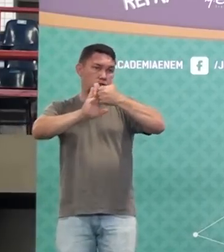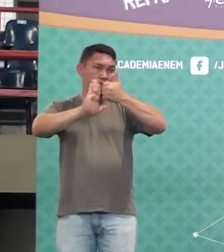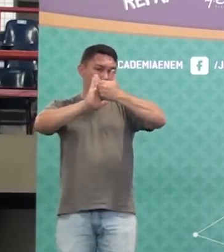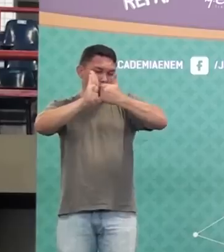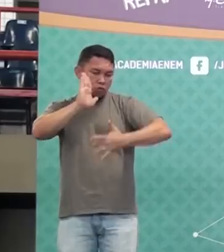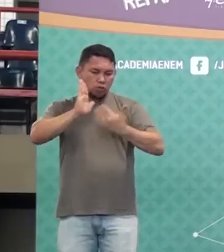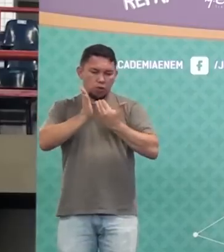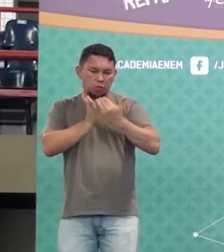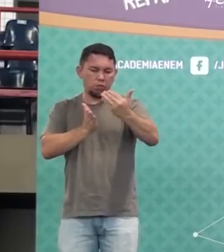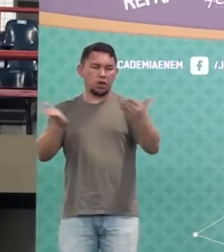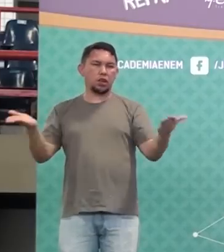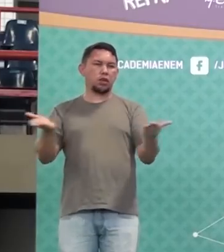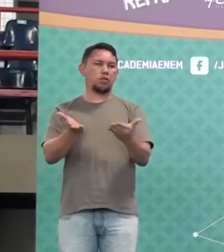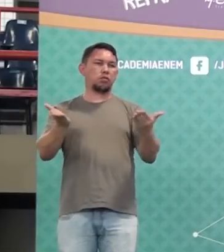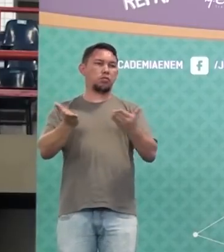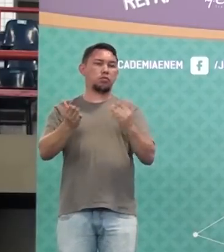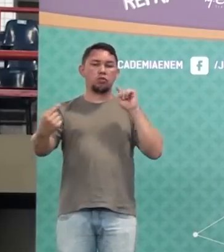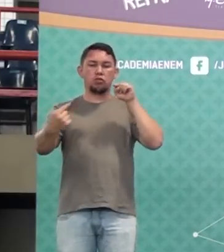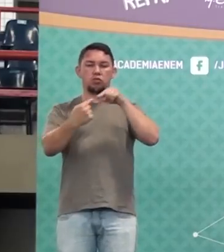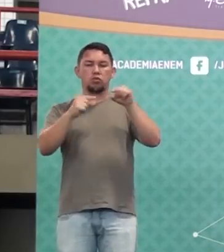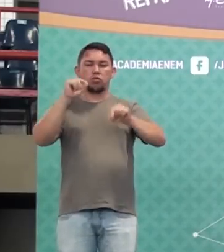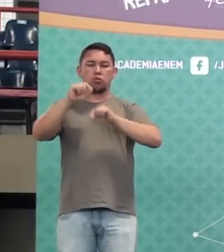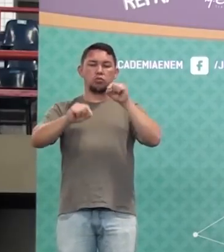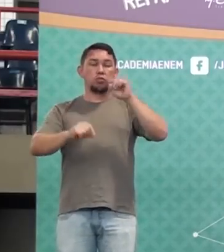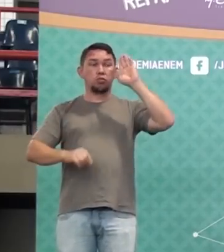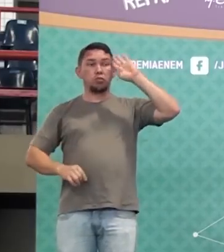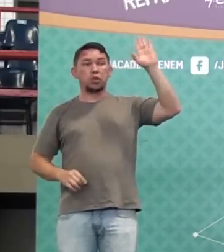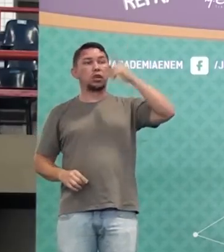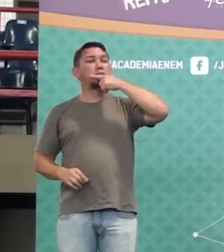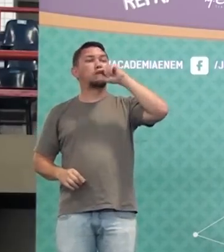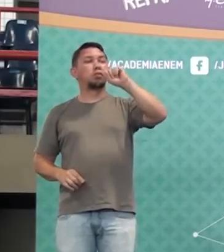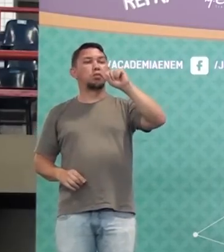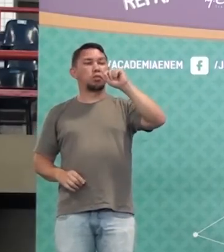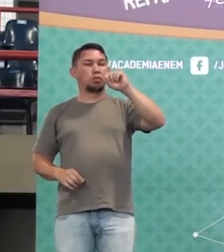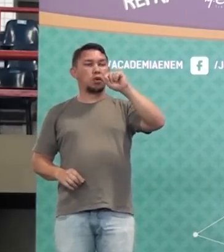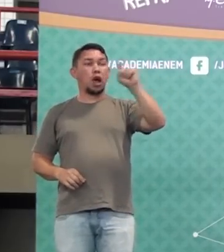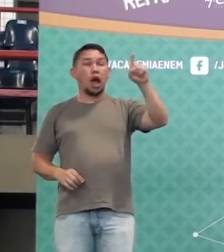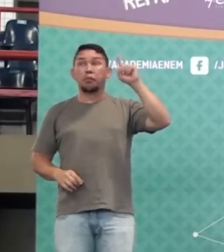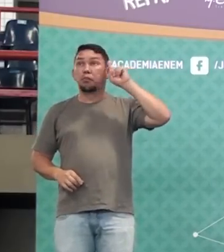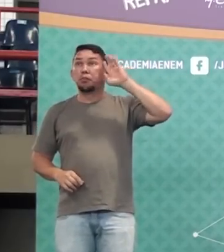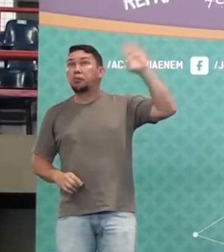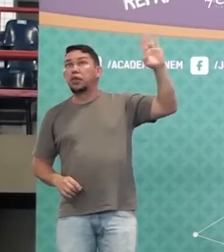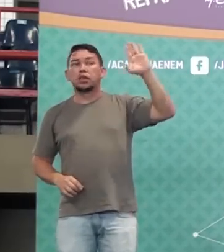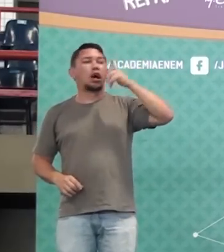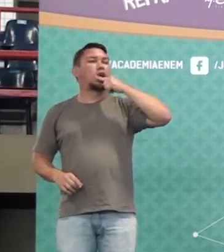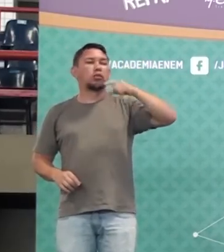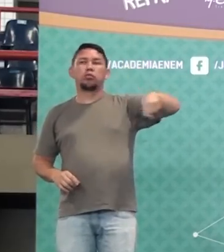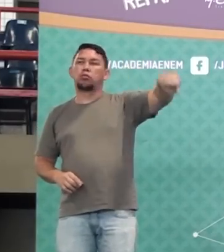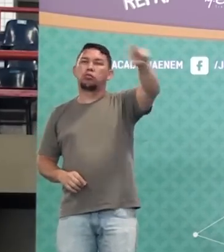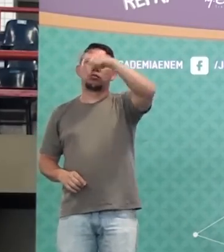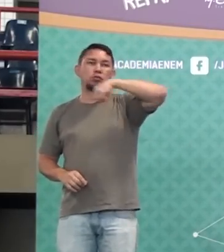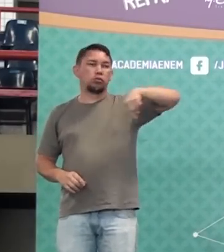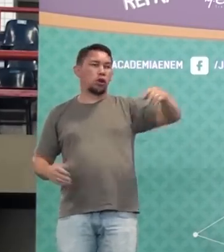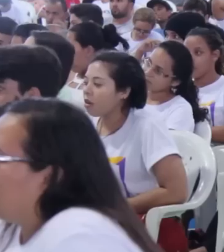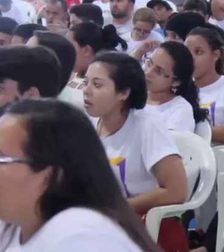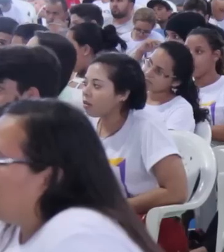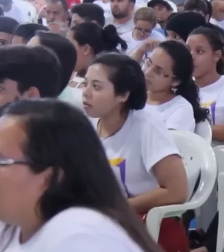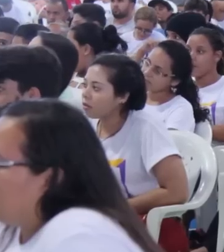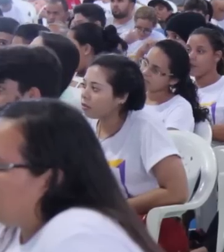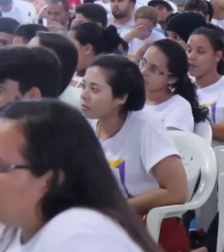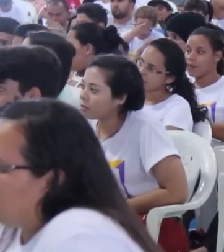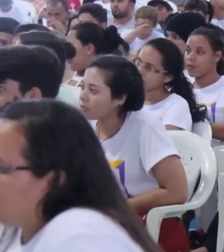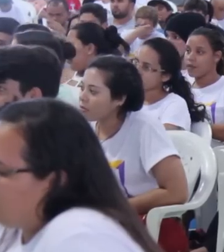nosso encontro partindo do princípio de que é essencial a gente agora ficar